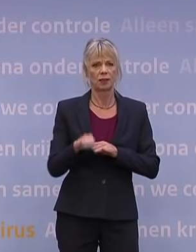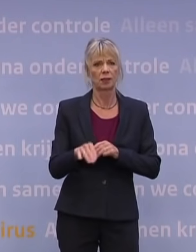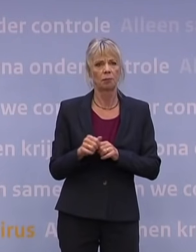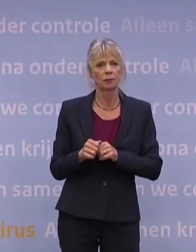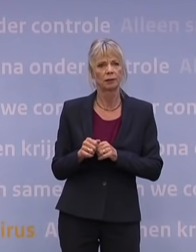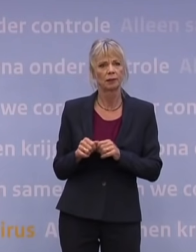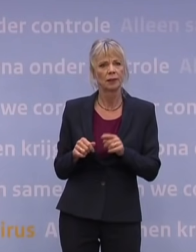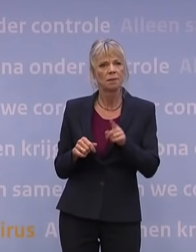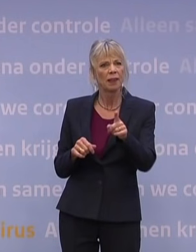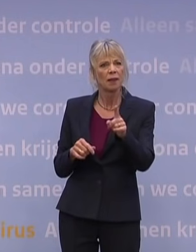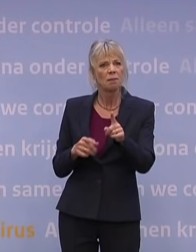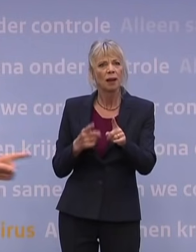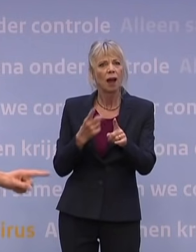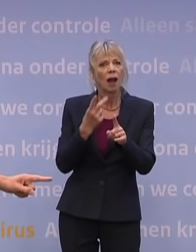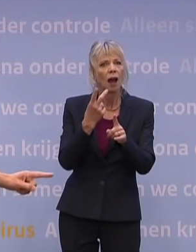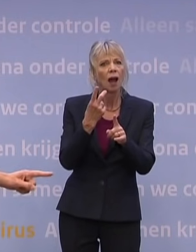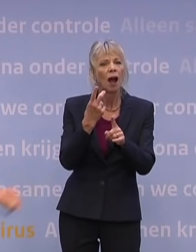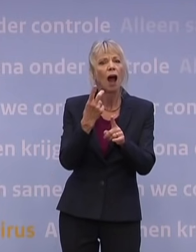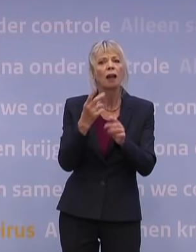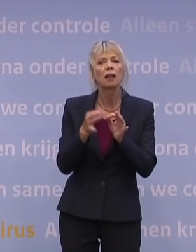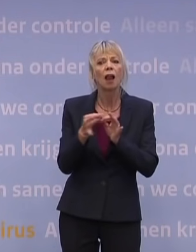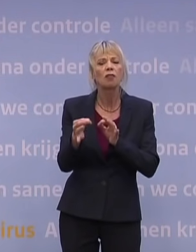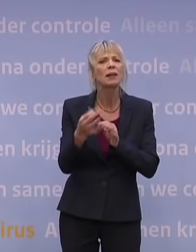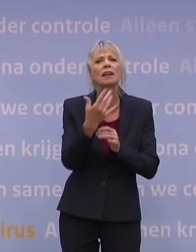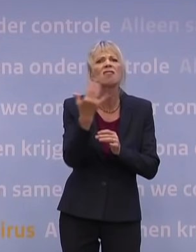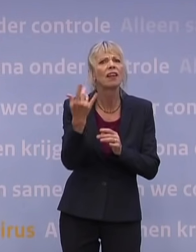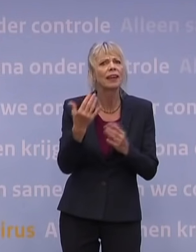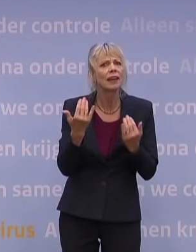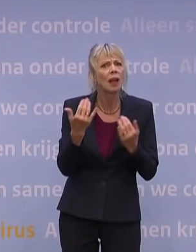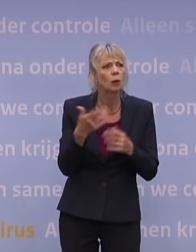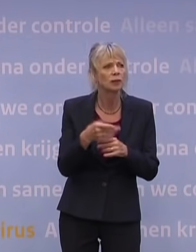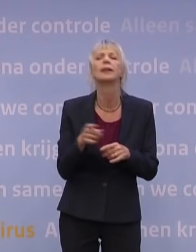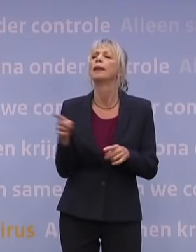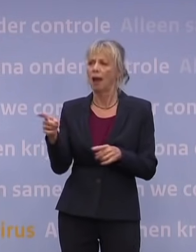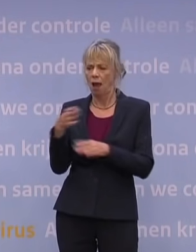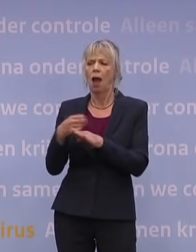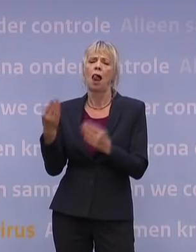dan af? Want half augustus wordt als... Daar heeft Hugo de Jonge net alle criteria voor genoemd. Maar kijk, volgens mij is het goed om rustig bekijken.